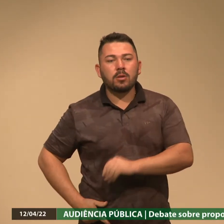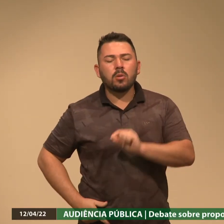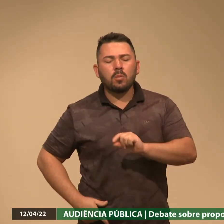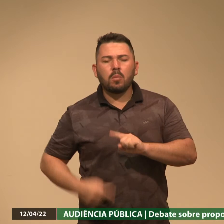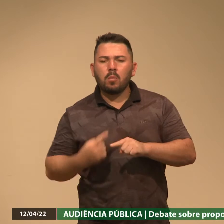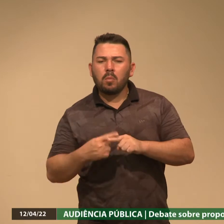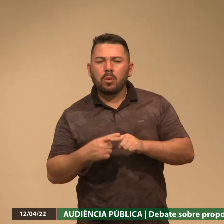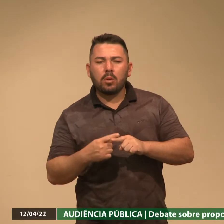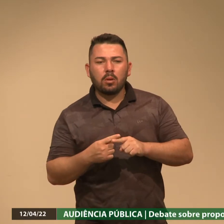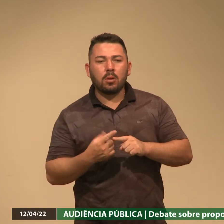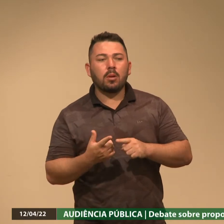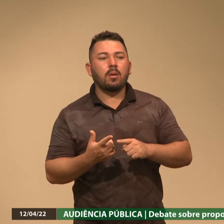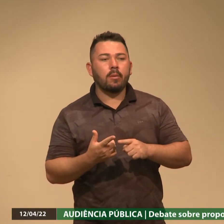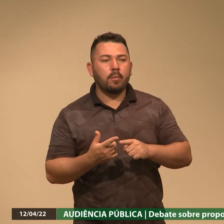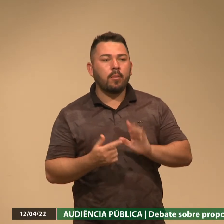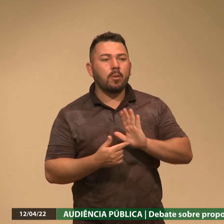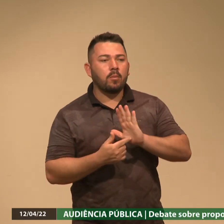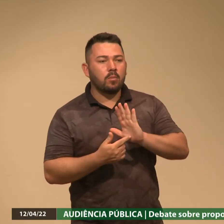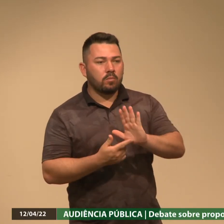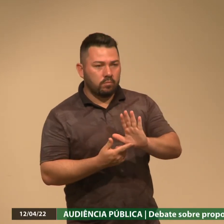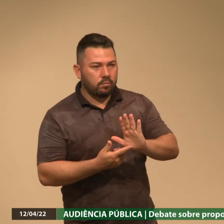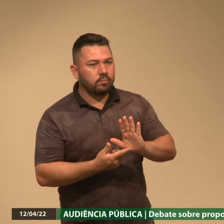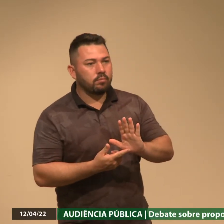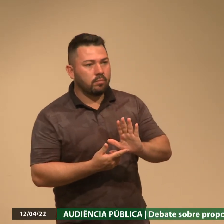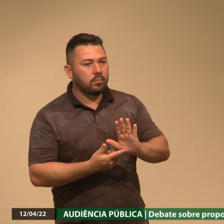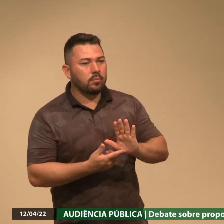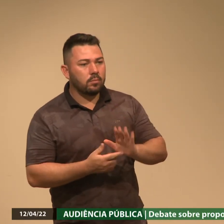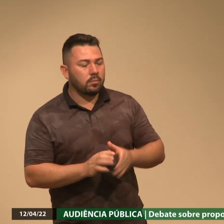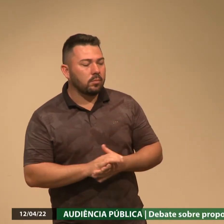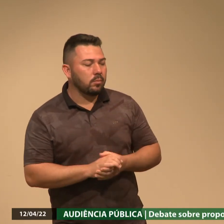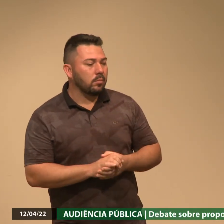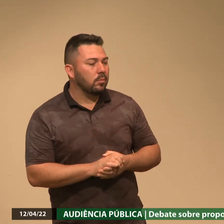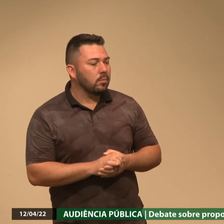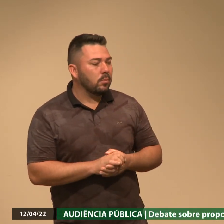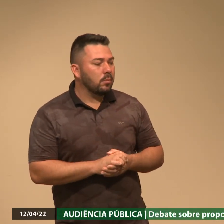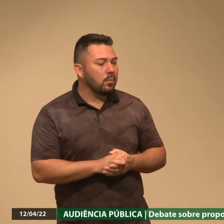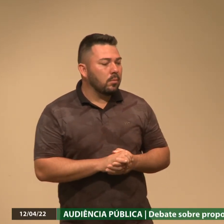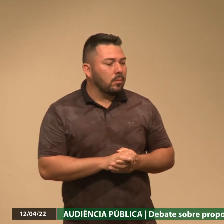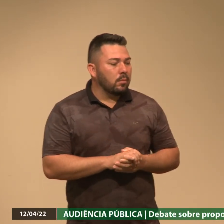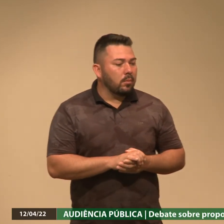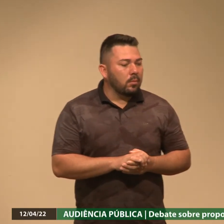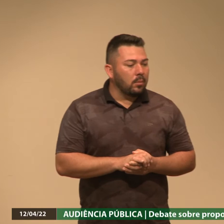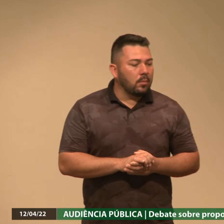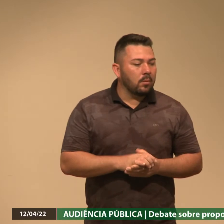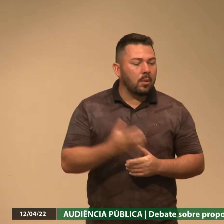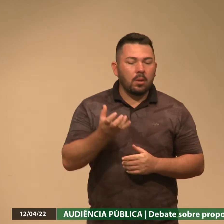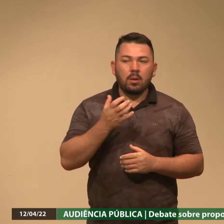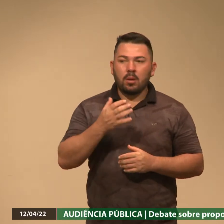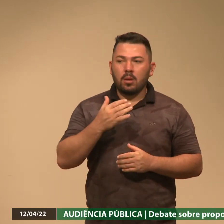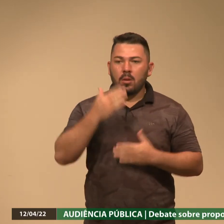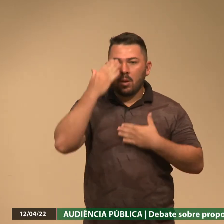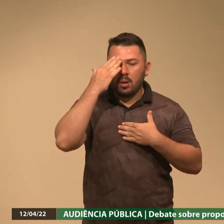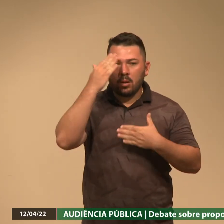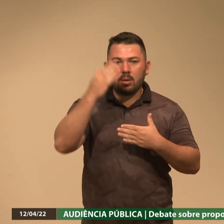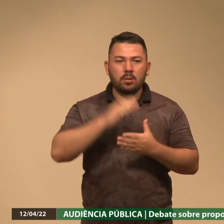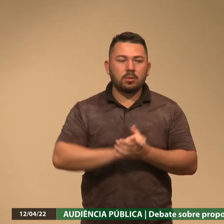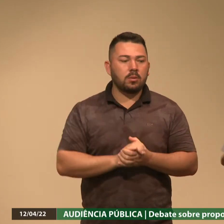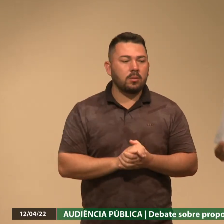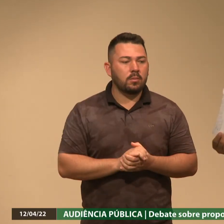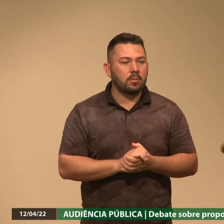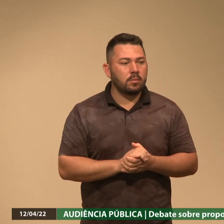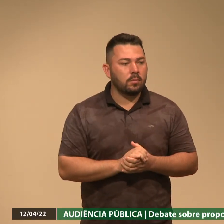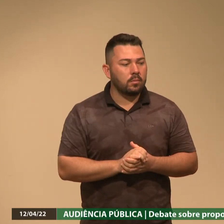vazio ali como é triste ver um coldre vazio eu quero agradecer aos servidores da casa